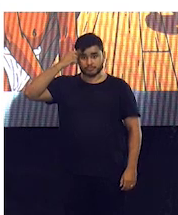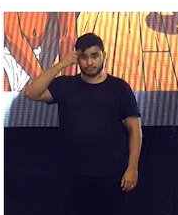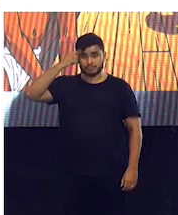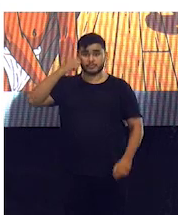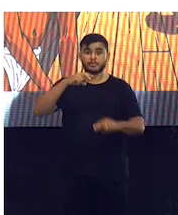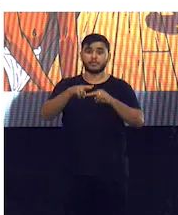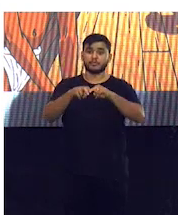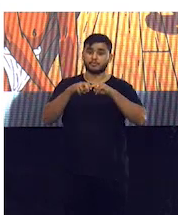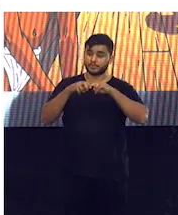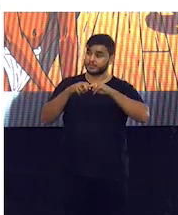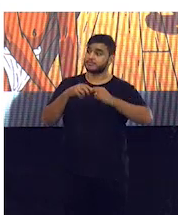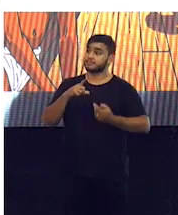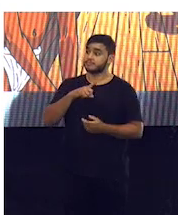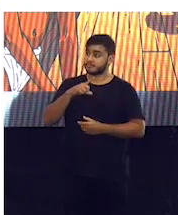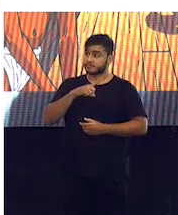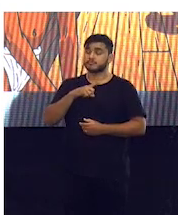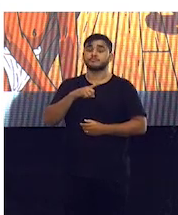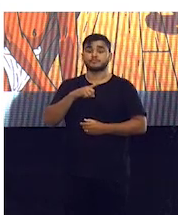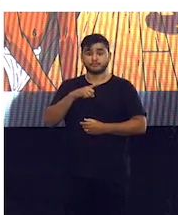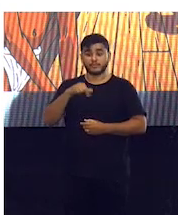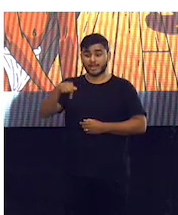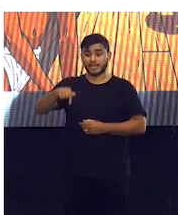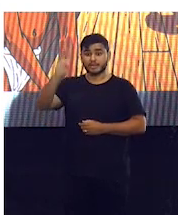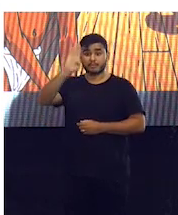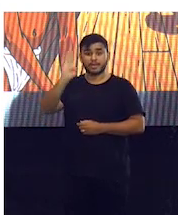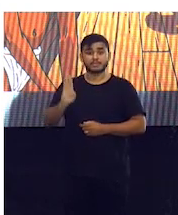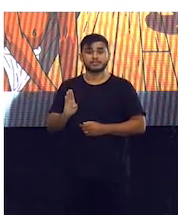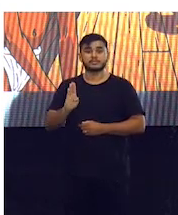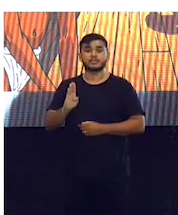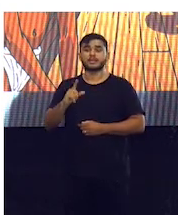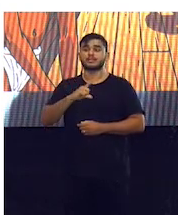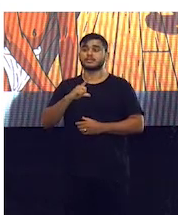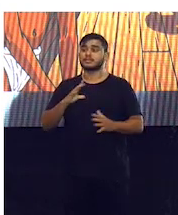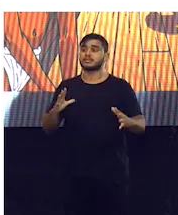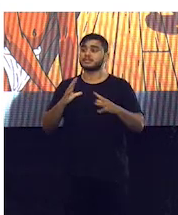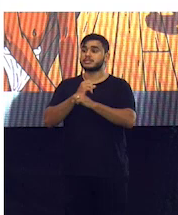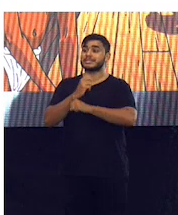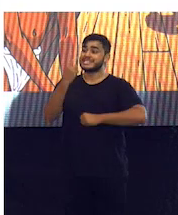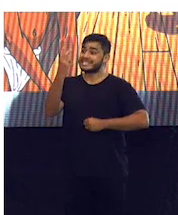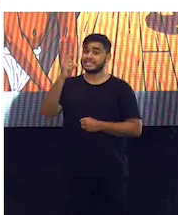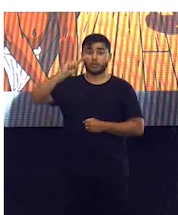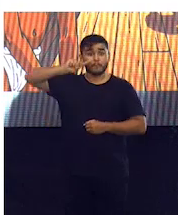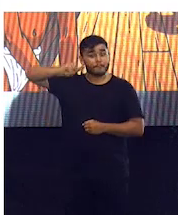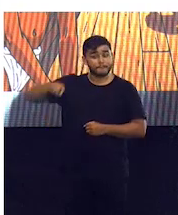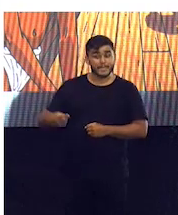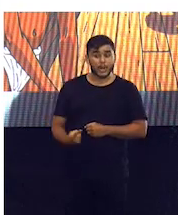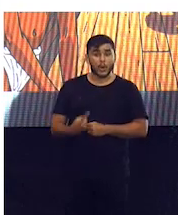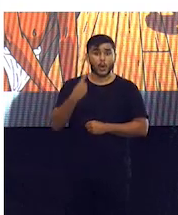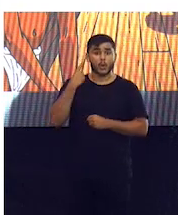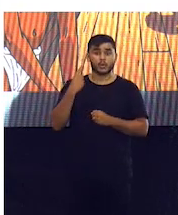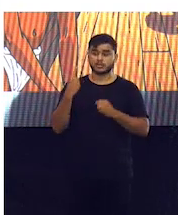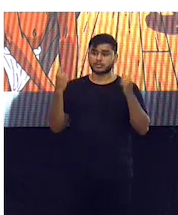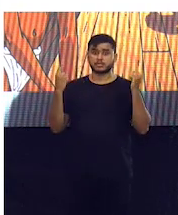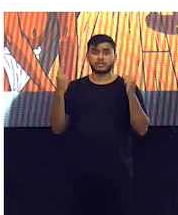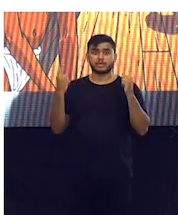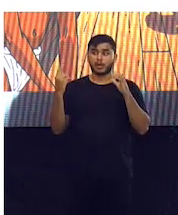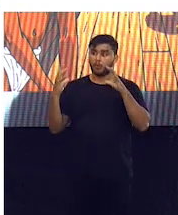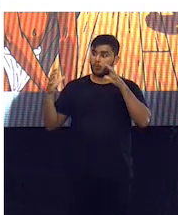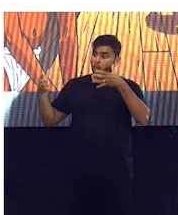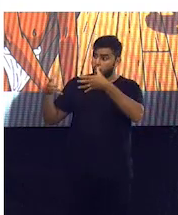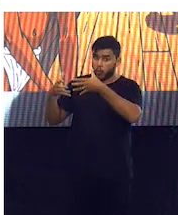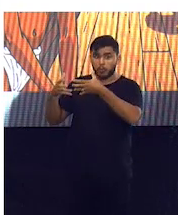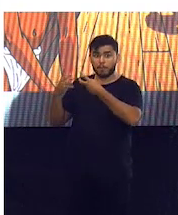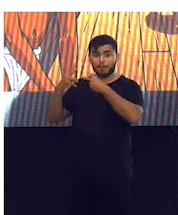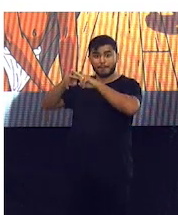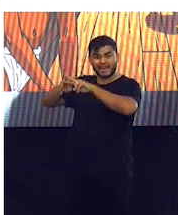o Brasil sozinho recebeu 5 milhões desses 10 milhões de seres humanos.